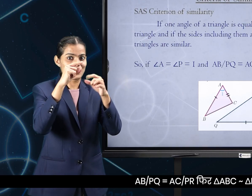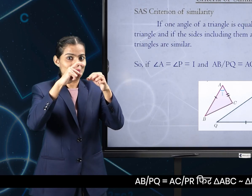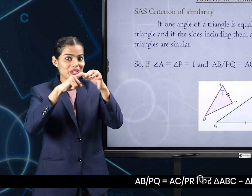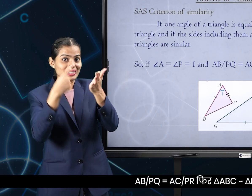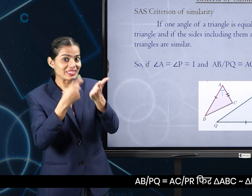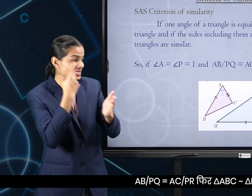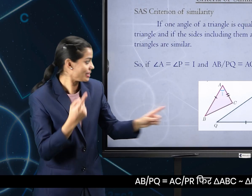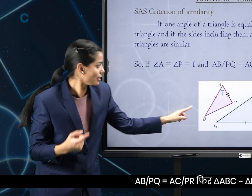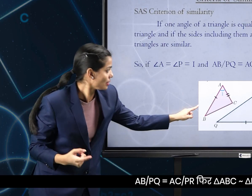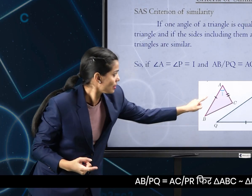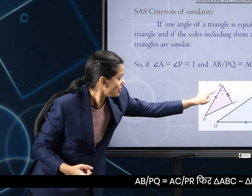आर।